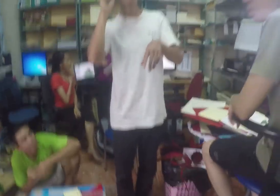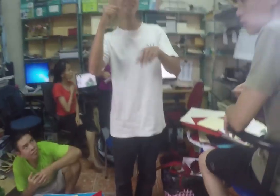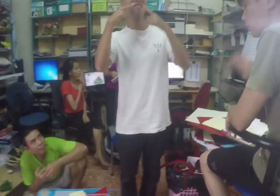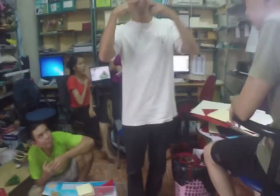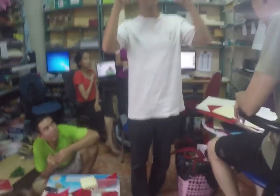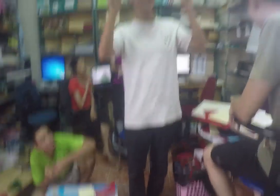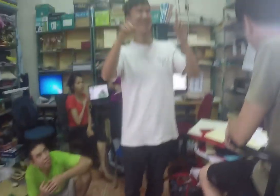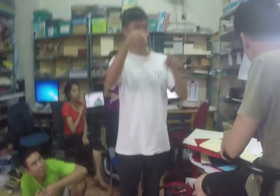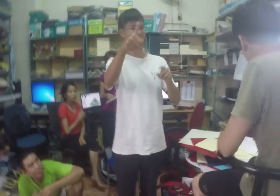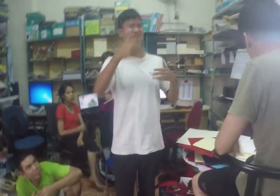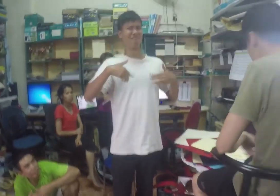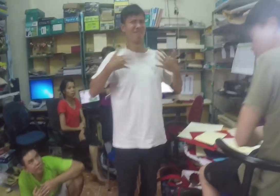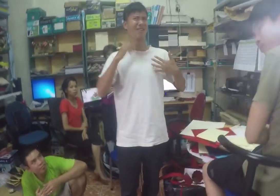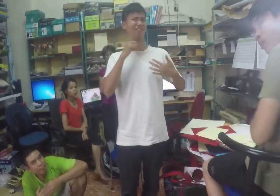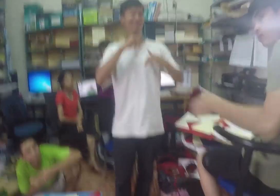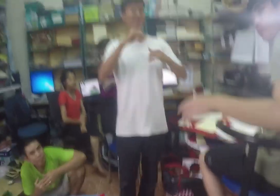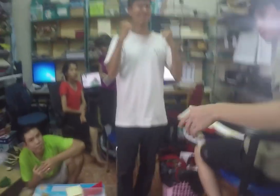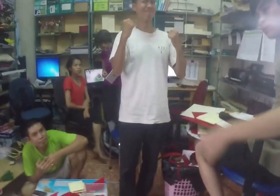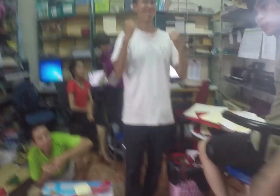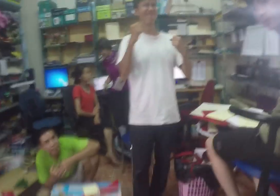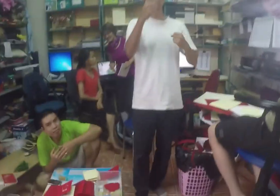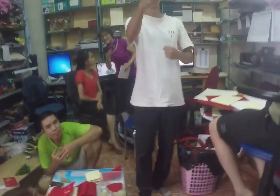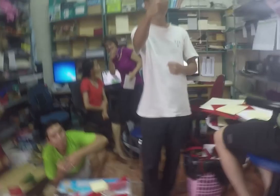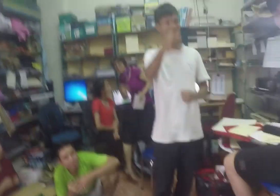Du Australier bist eine berühmte Person. Du bist Staff Power.